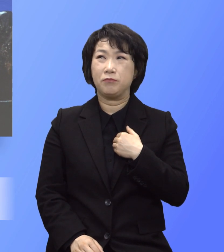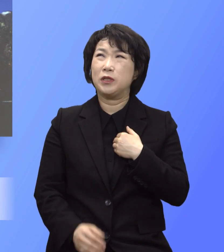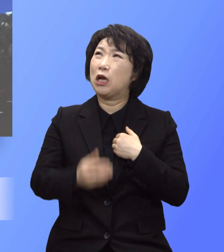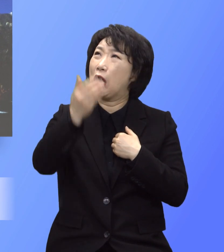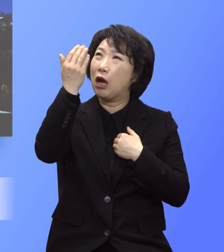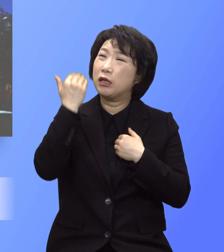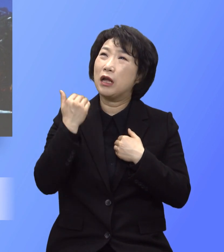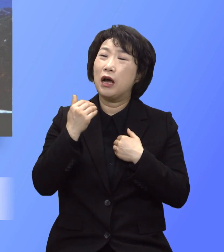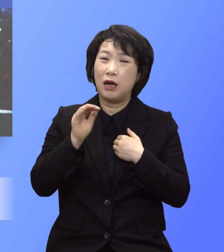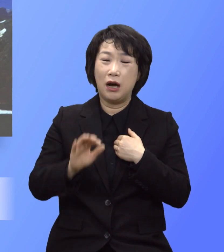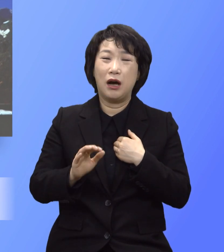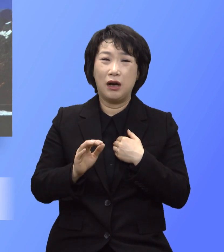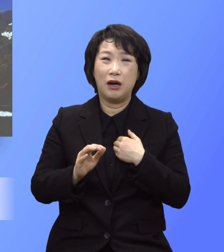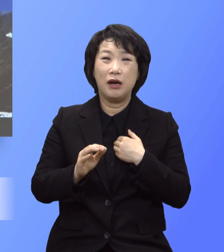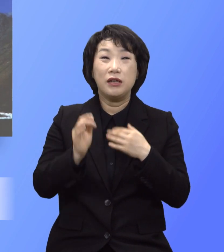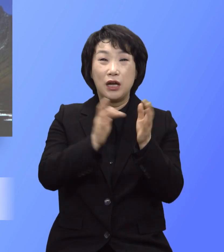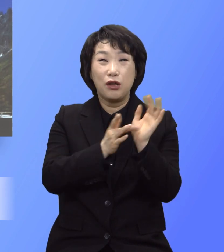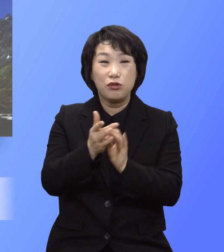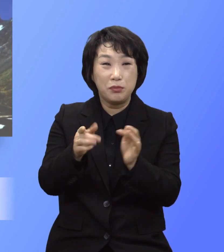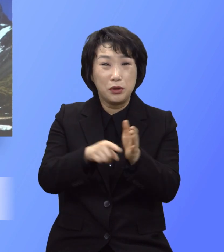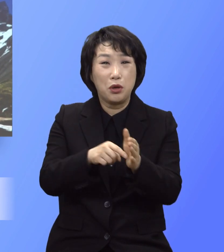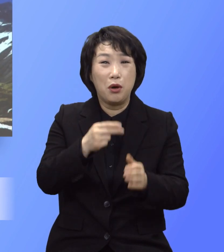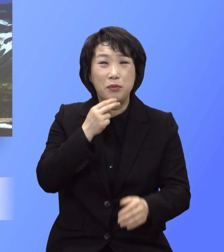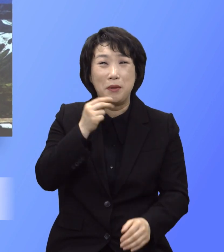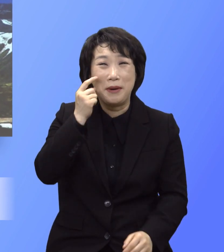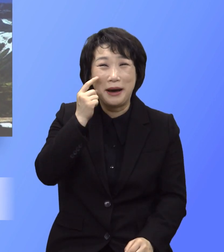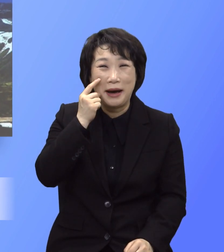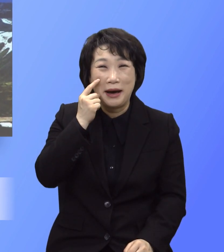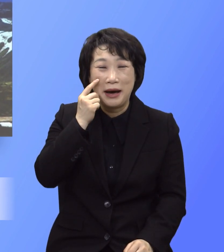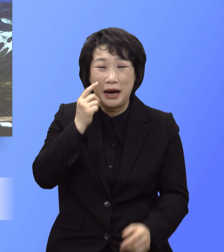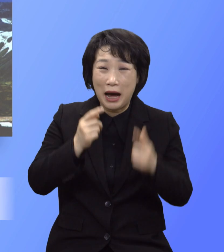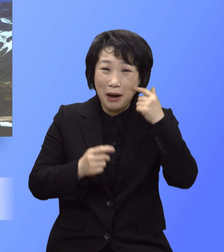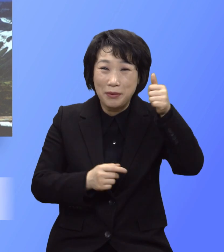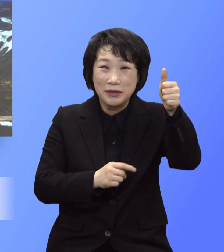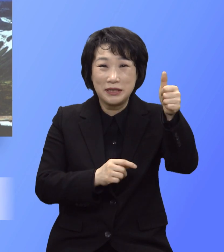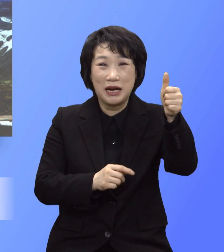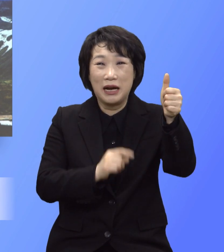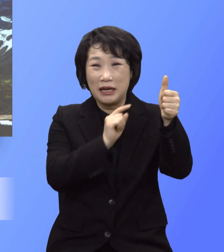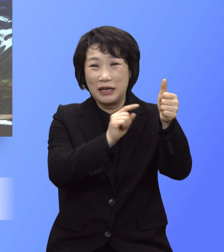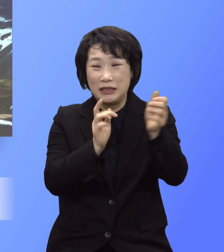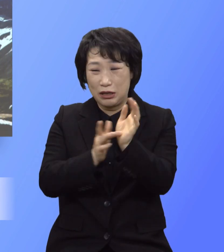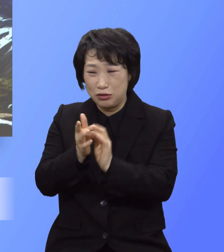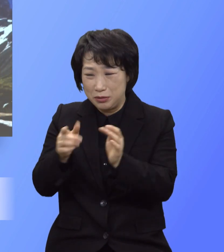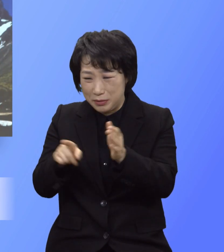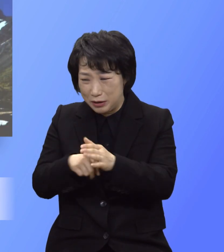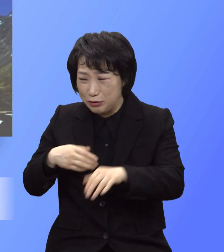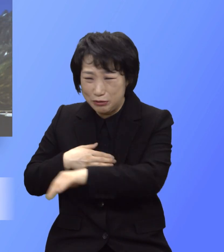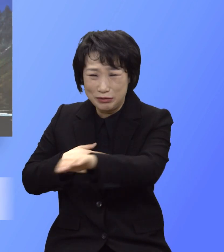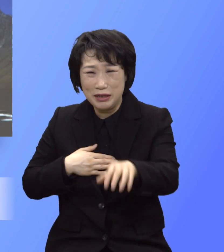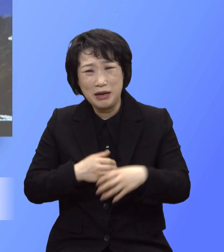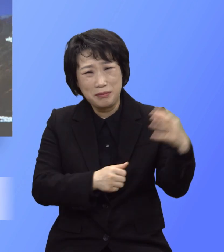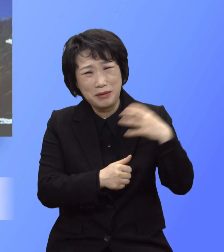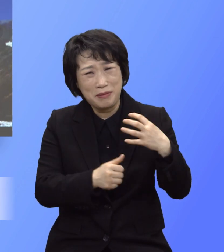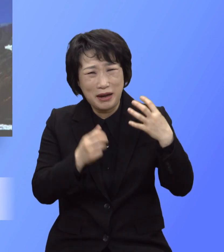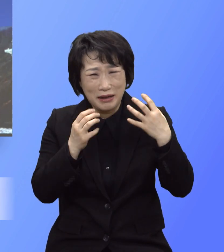예수 안 믿었으면 왜 아버지가 예수 믿는다고 그렇게 핍박을